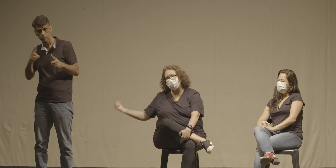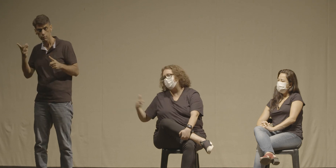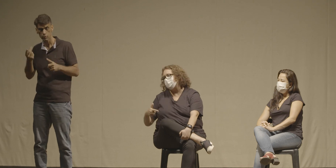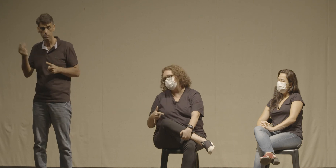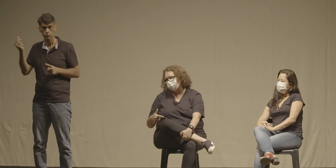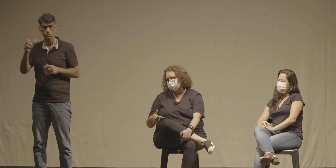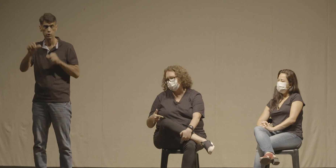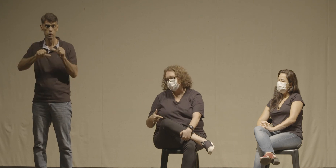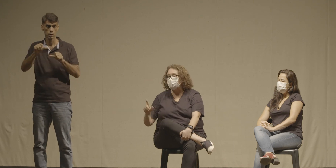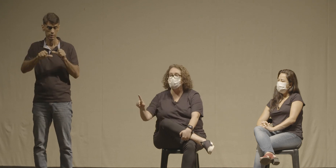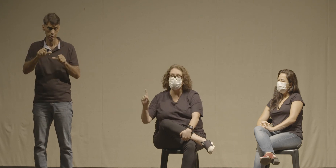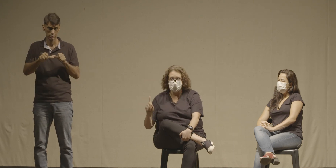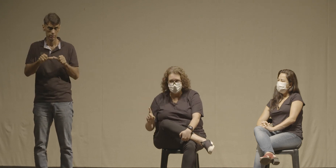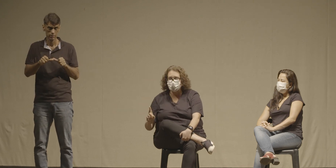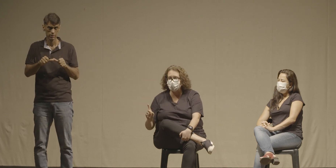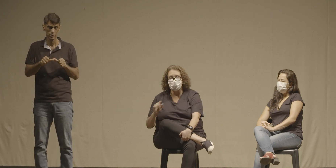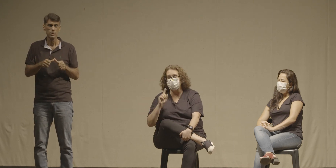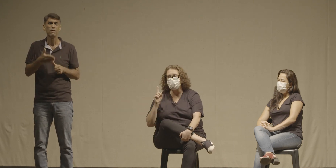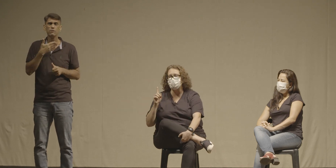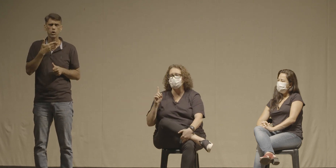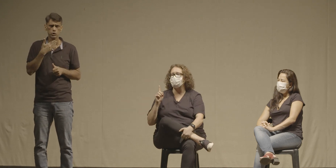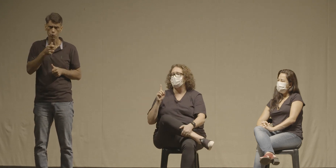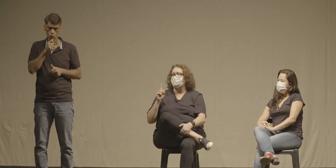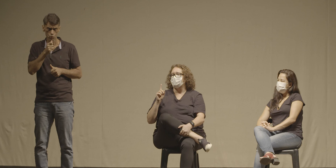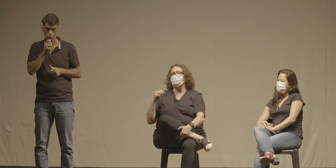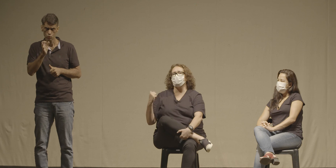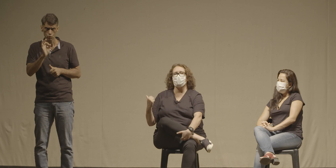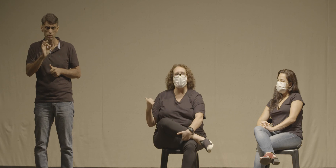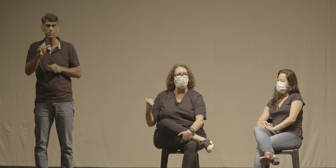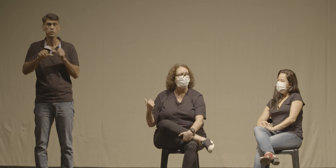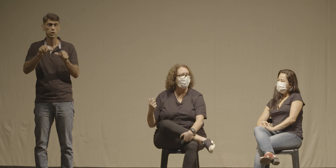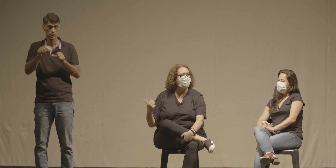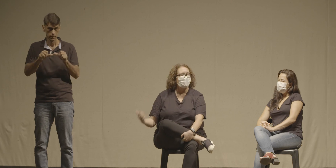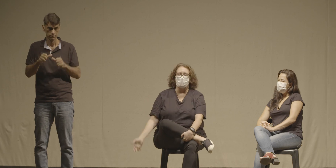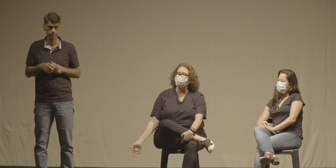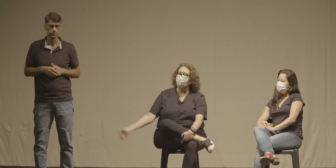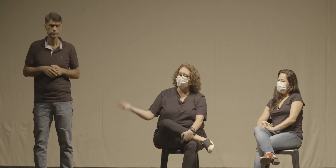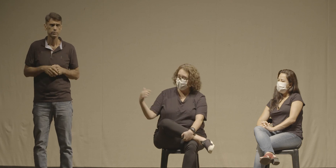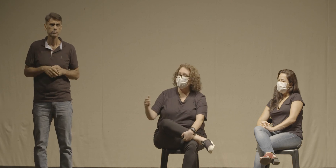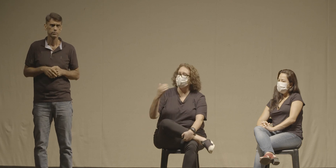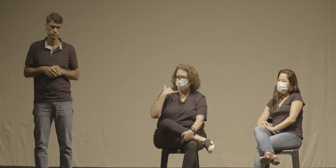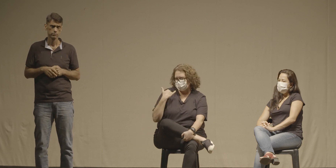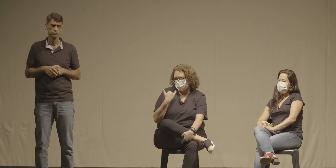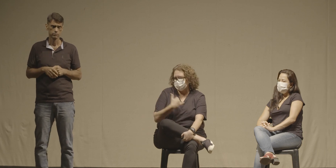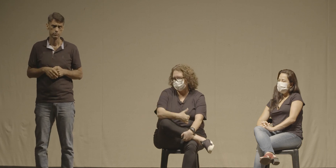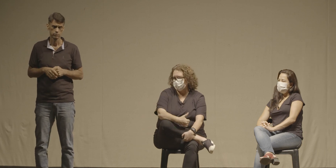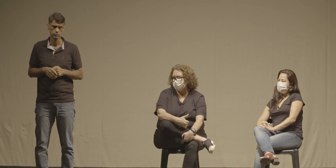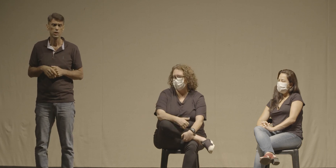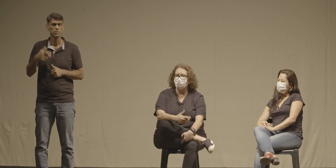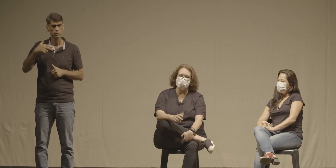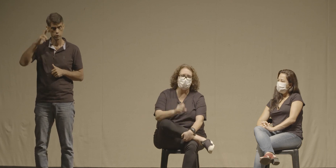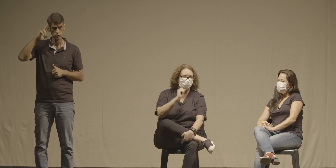mandou trocar. Ele não tinha ouvido a minha voz, nunca tinha me visto. Me mandou trocar. Até aí a minha